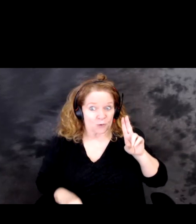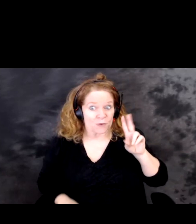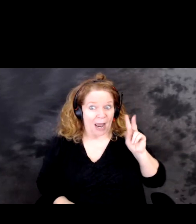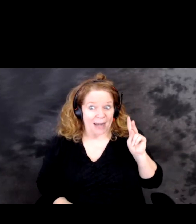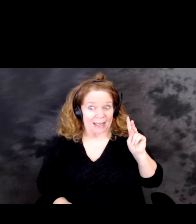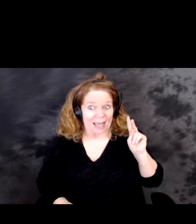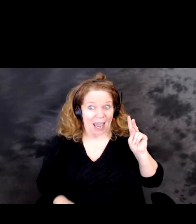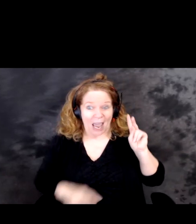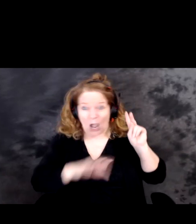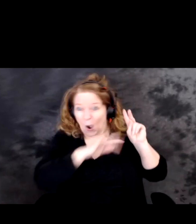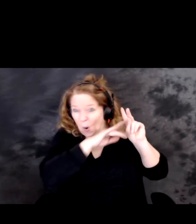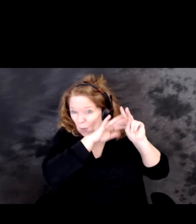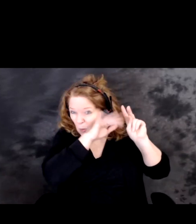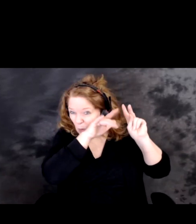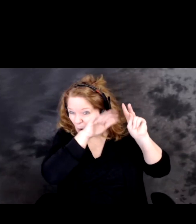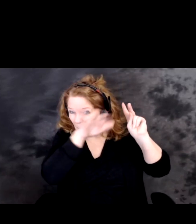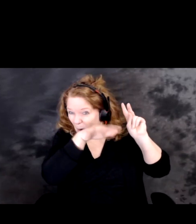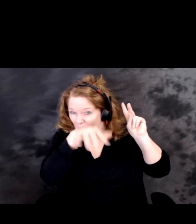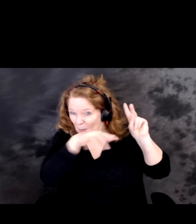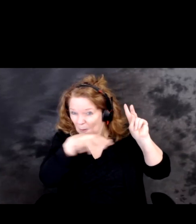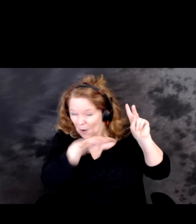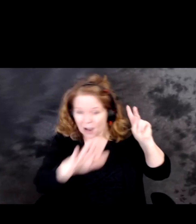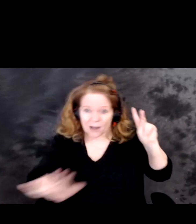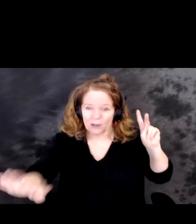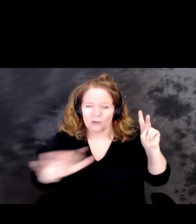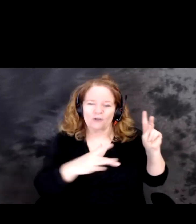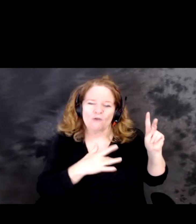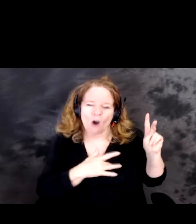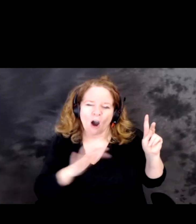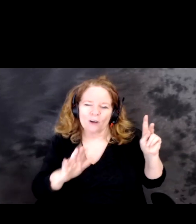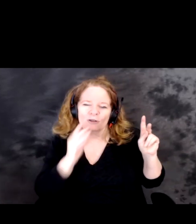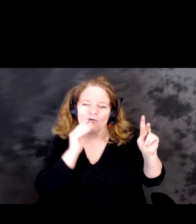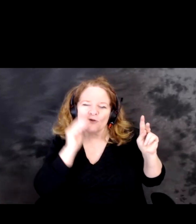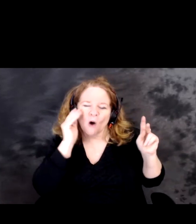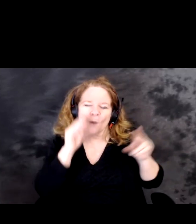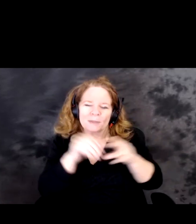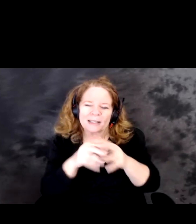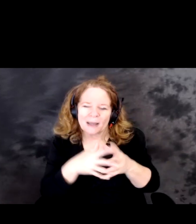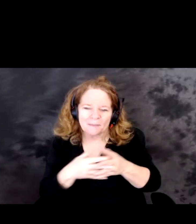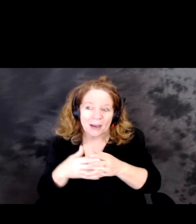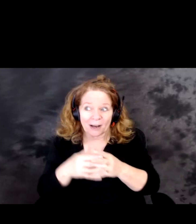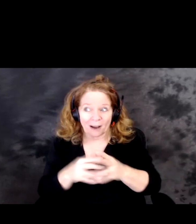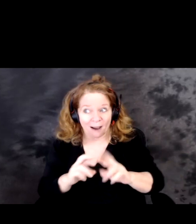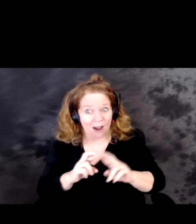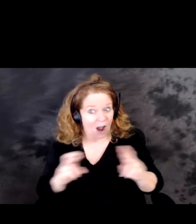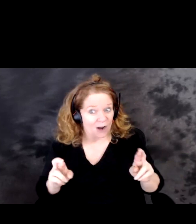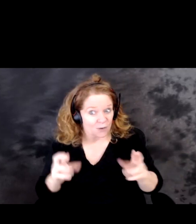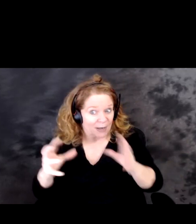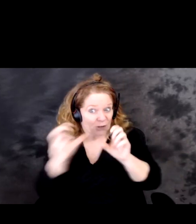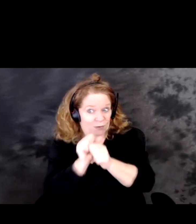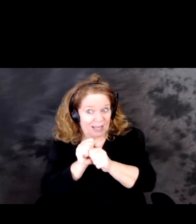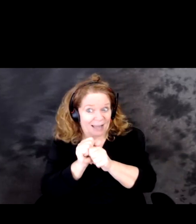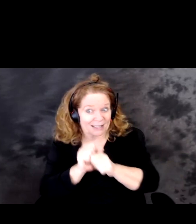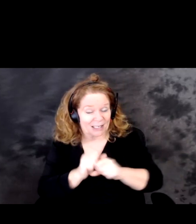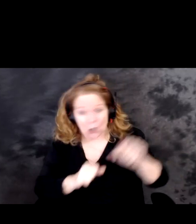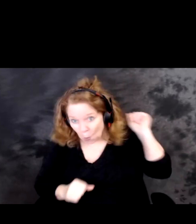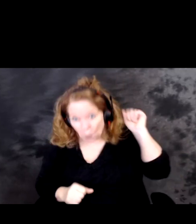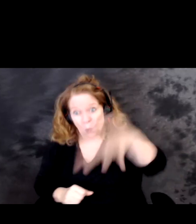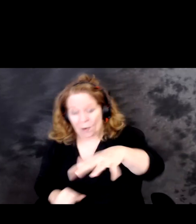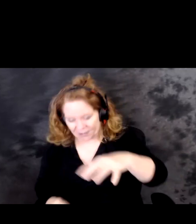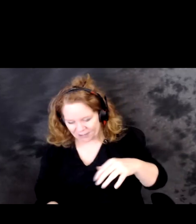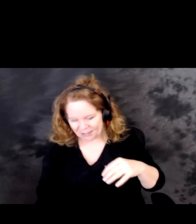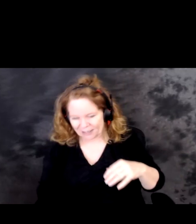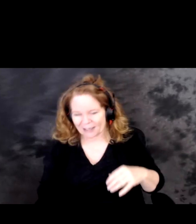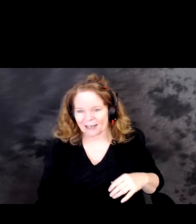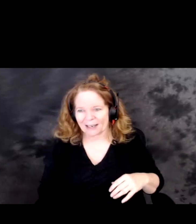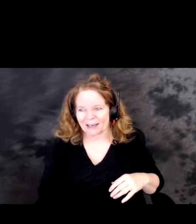y vamos a hacerlo juntas. Y va a ir a sus corazones y a sus hogares, ¿listos para atraparla? Ahí